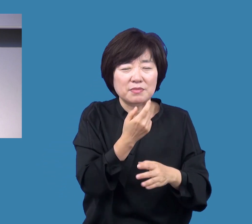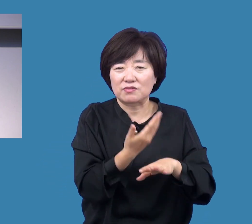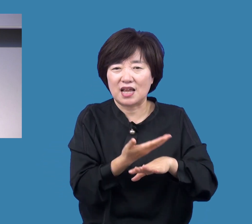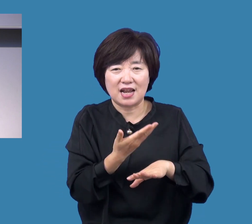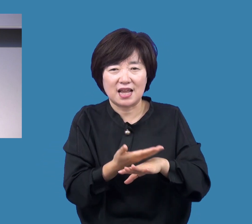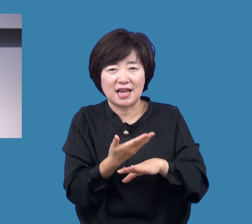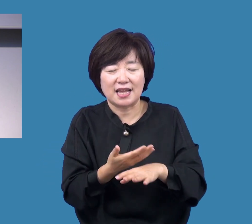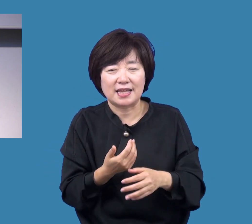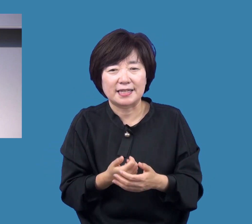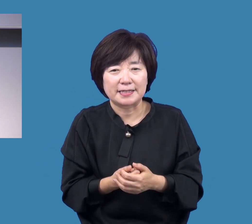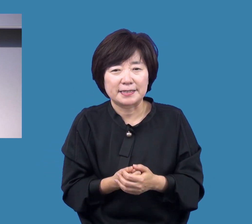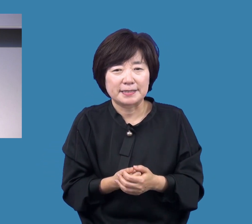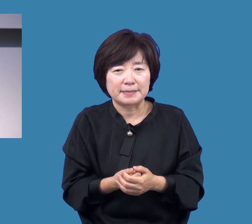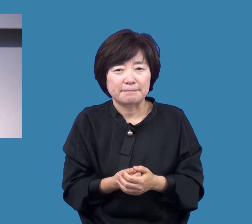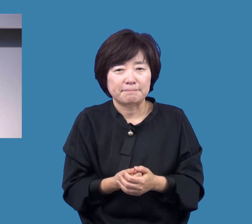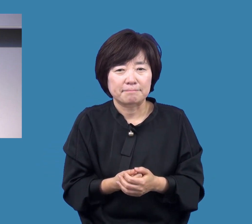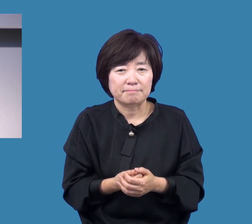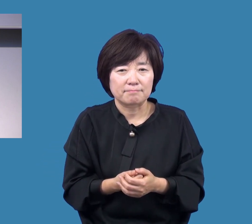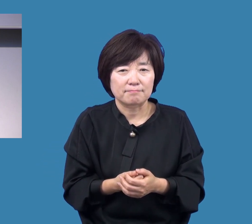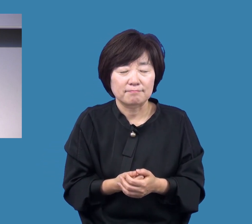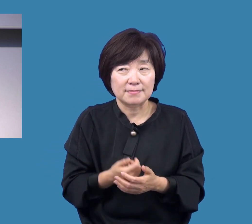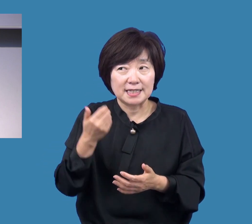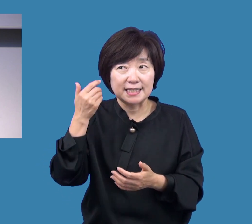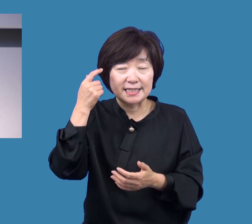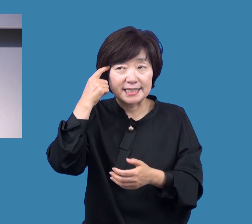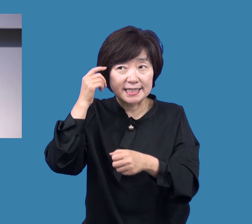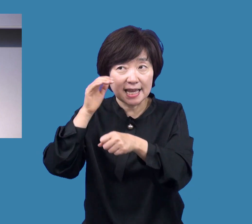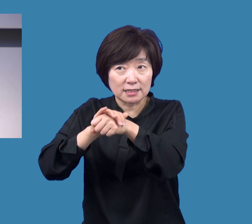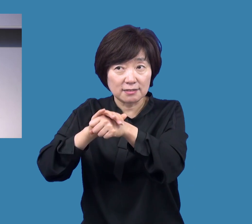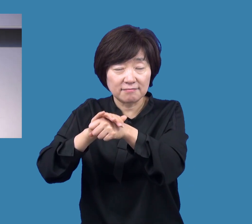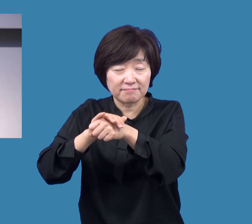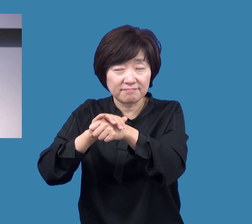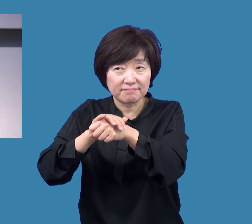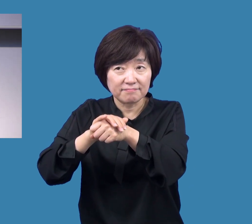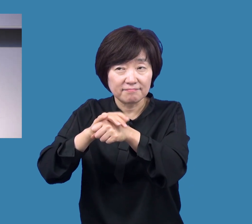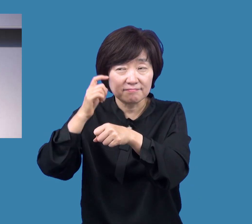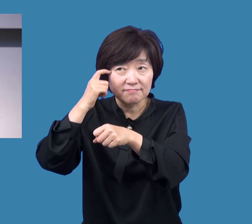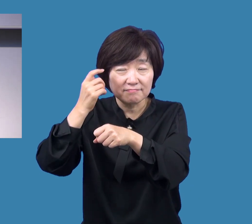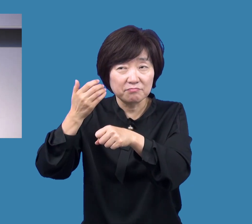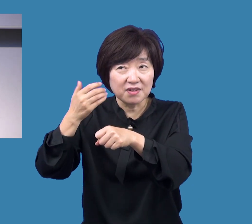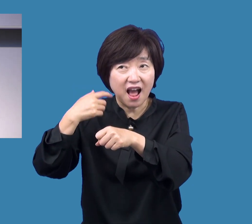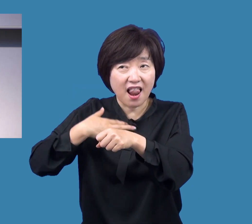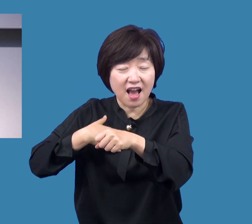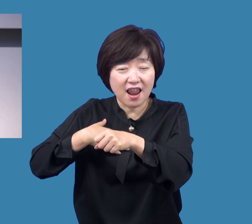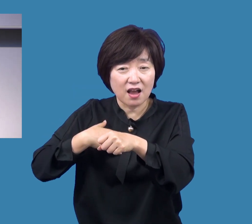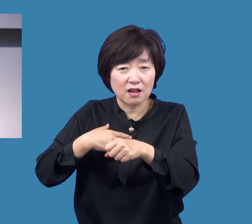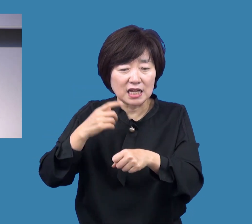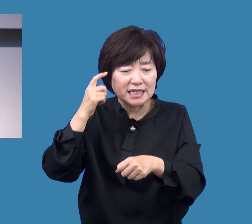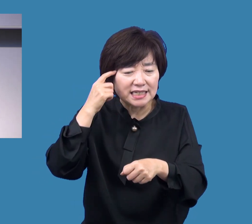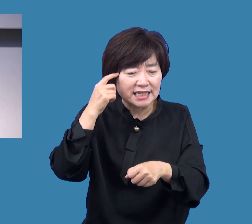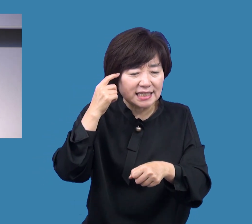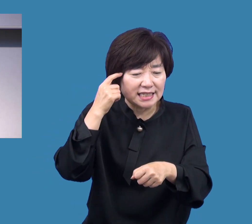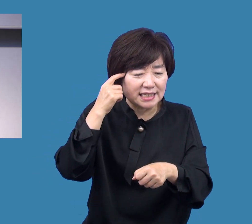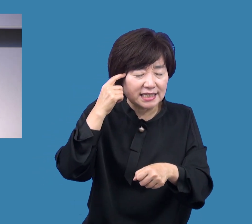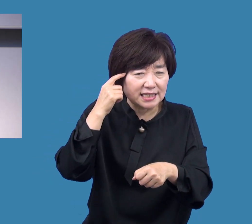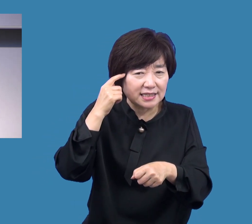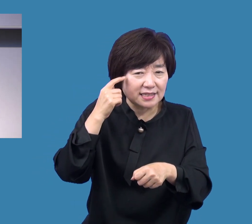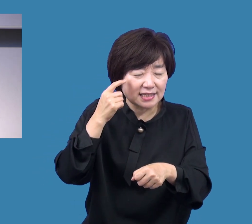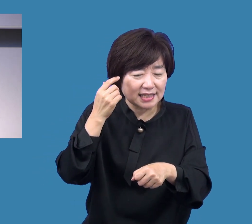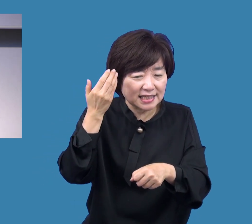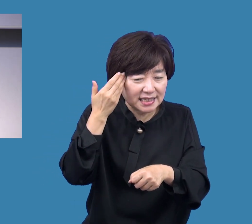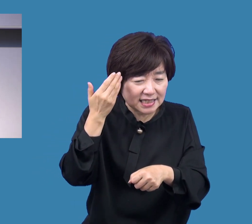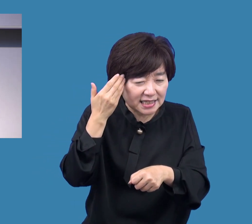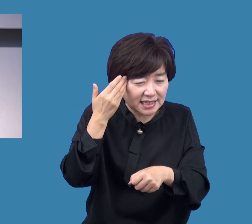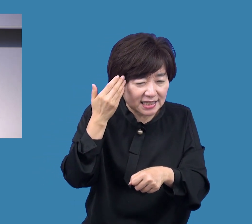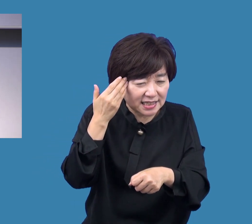지식의 말씀의 은사는 곰곰이 안 해봐도 분명해. 내가 전혀 모르는 게 확 들어오는 거거든. 근데 지혜의 말씀의 은사는 문제를